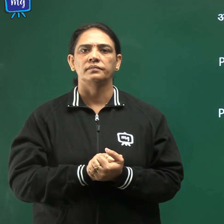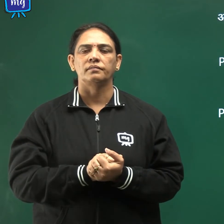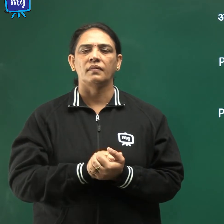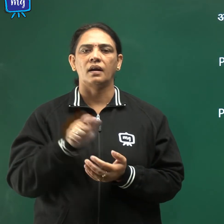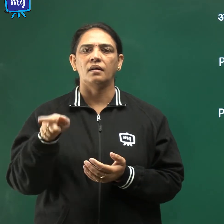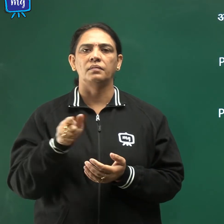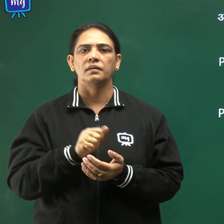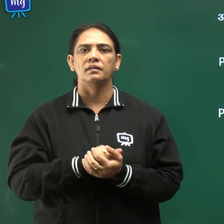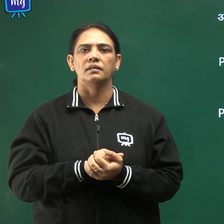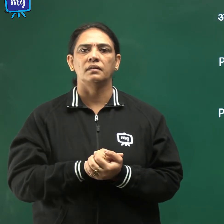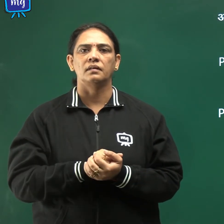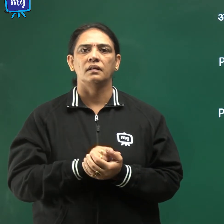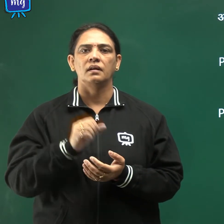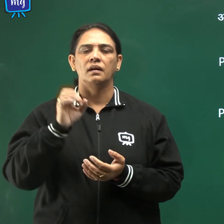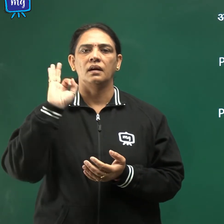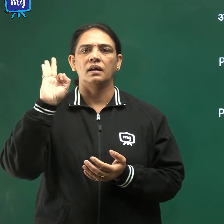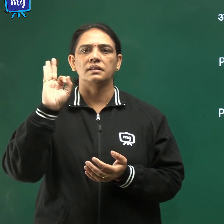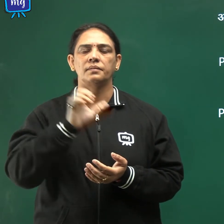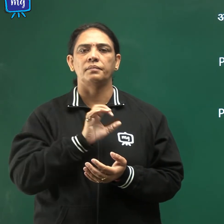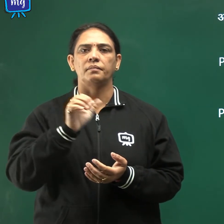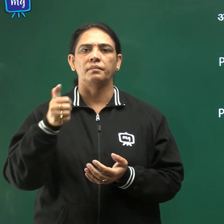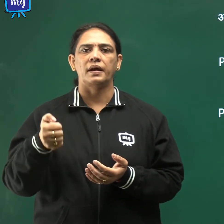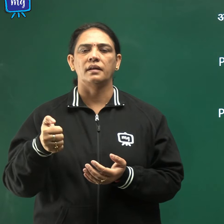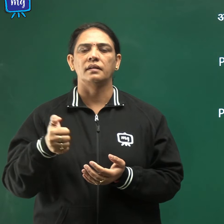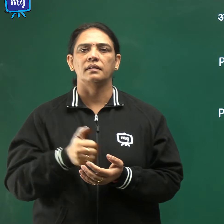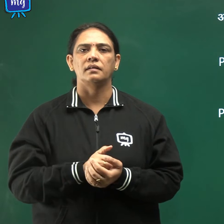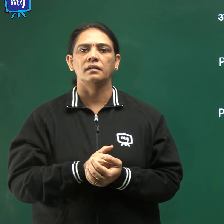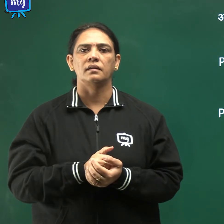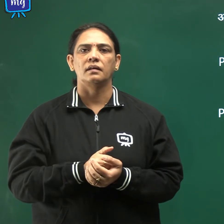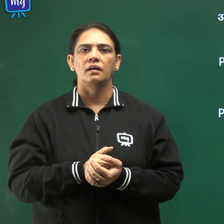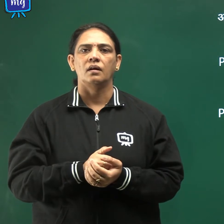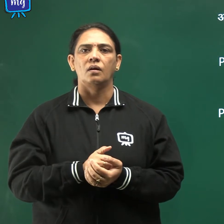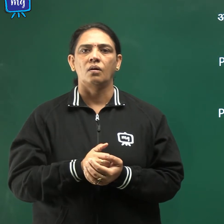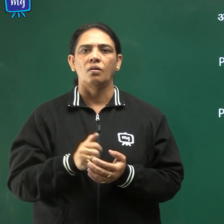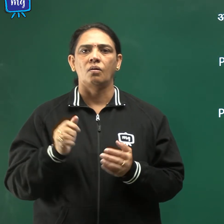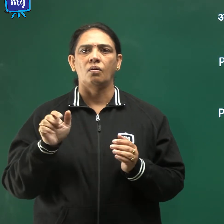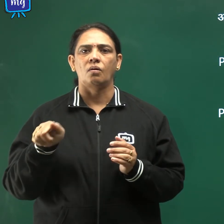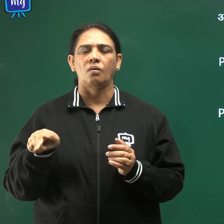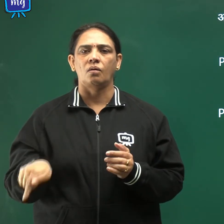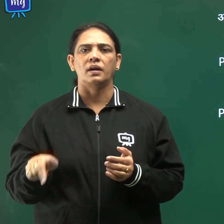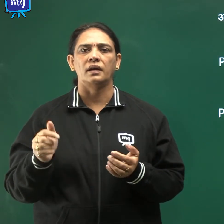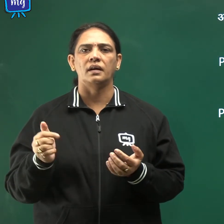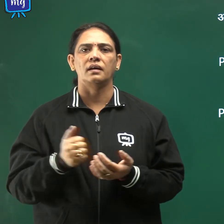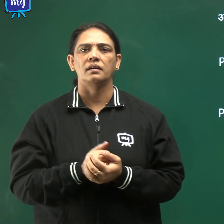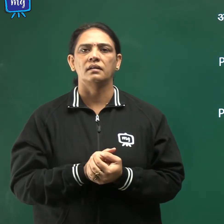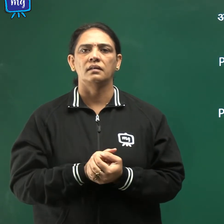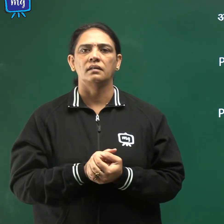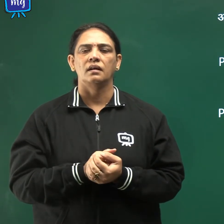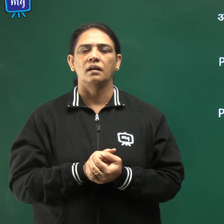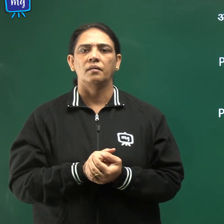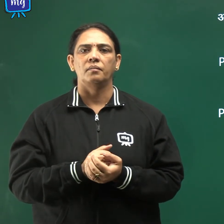कि अब अच्छे पैन में होने की की